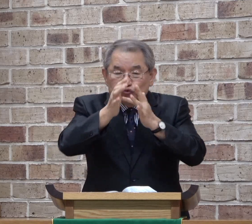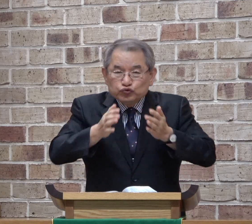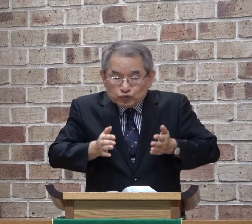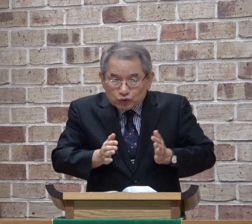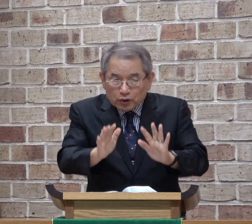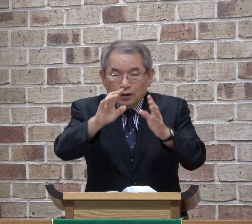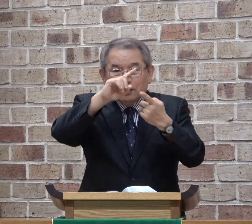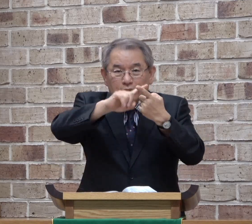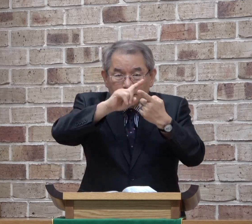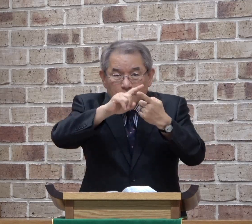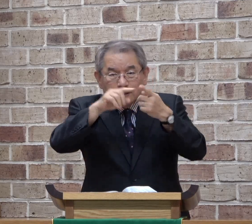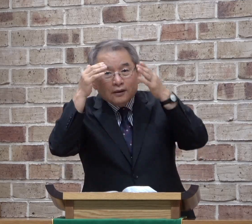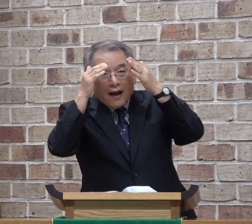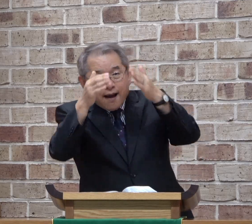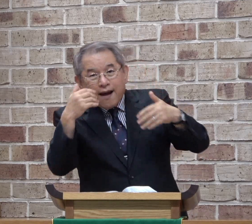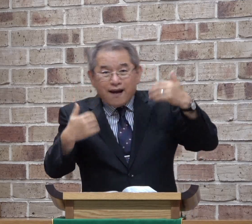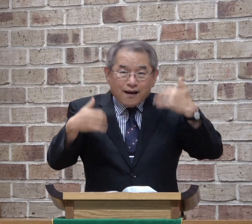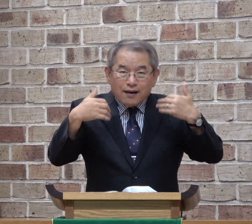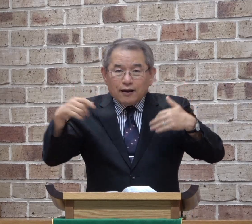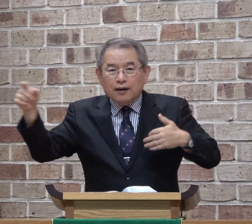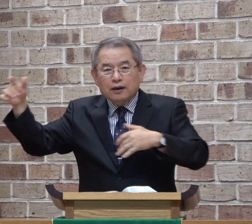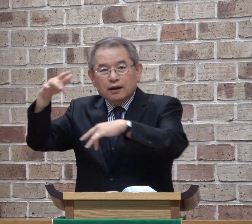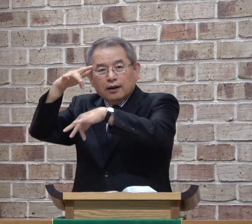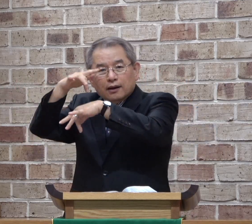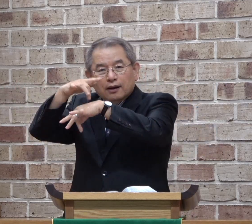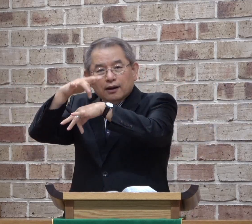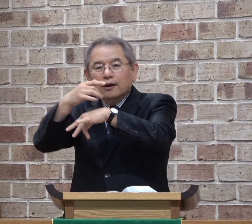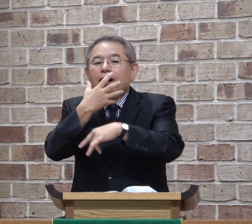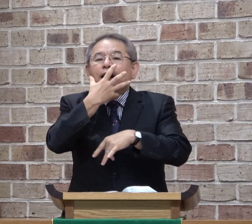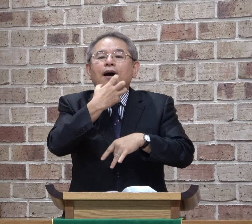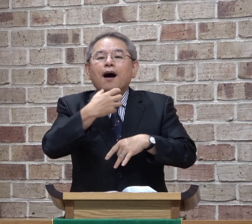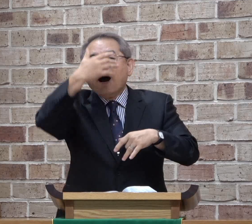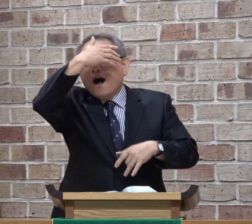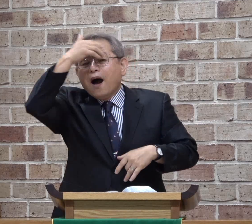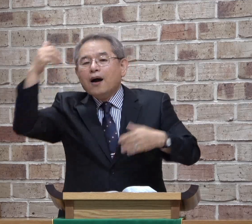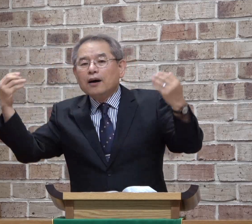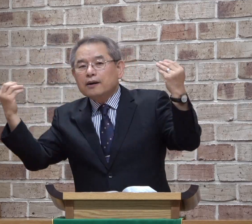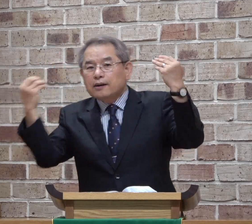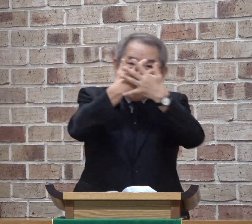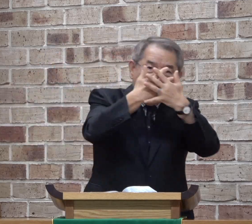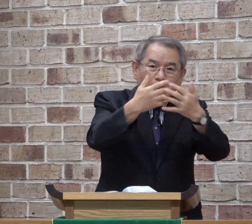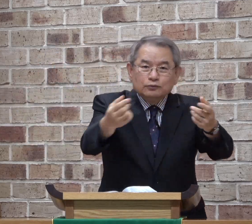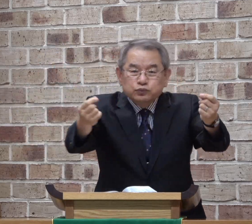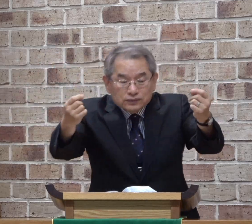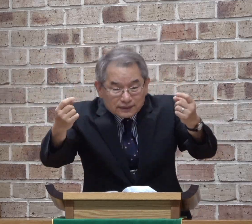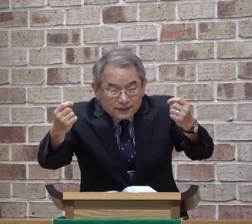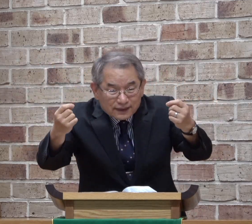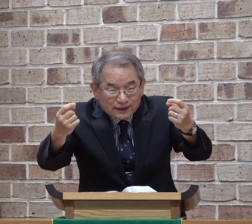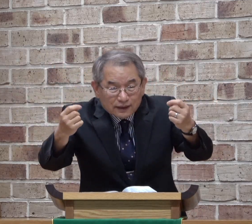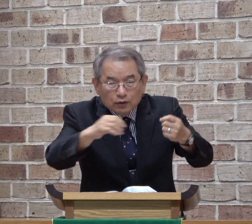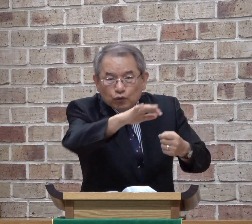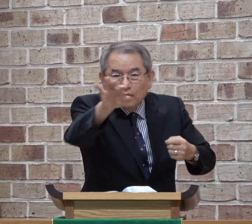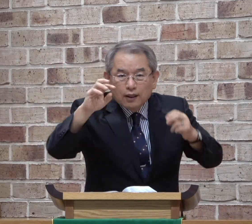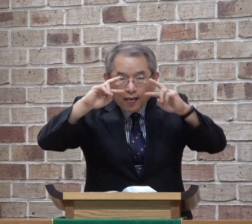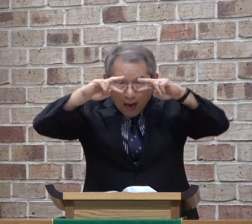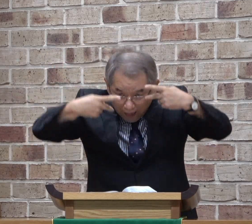성탄절은 우리가 예수님에 대해서 예수님이 이 땅에 태어나신 것을 기뻐하는 것이 아니라 그것을 마치 산타